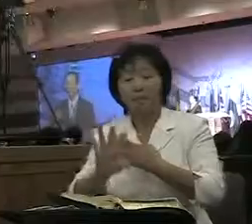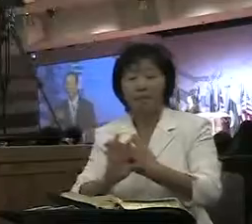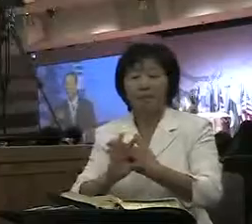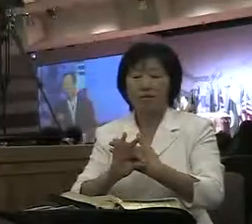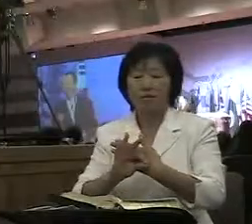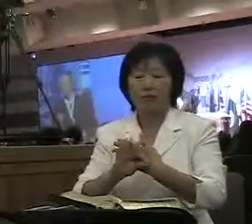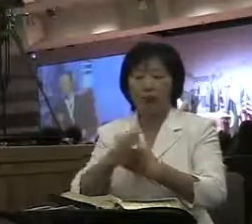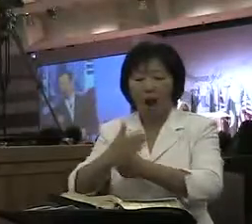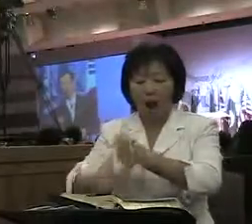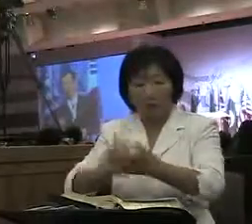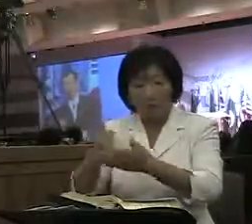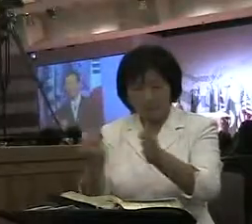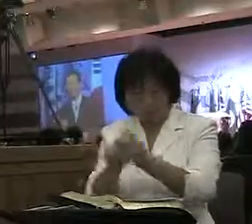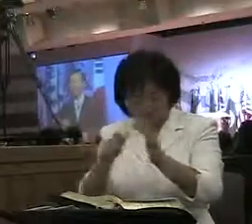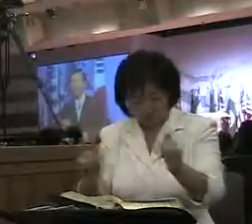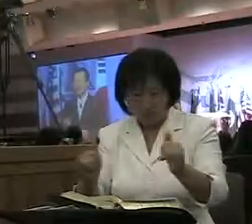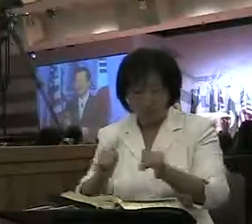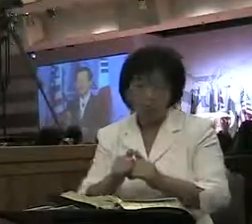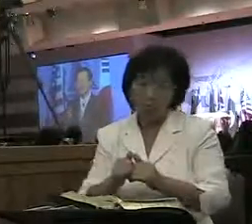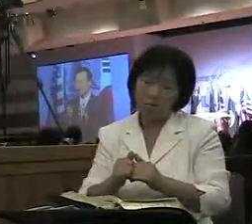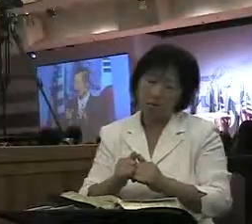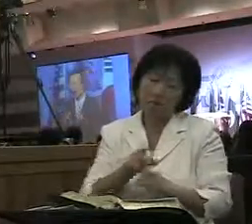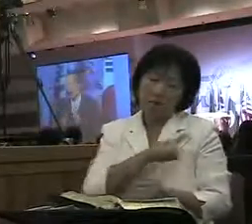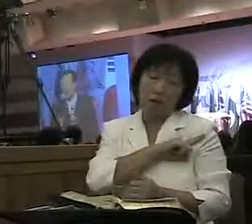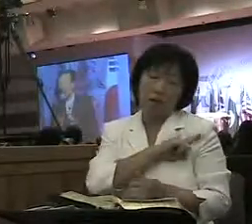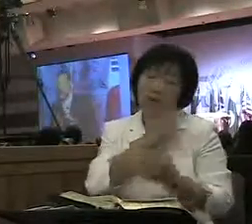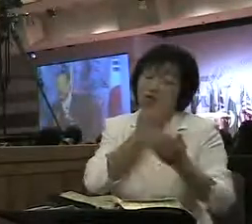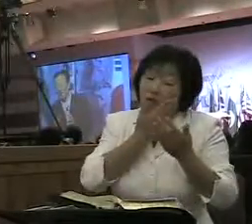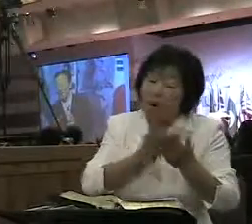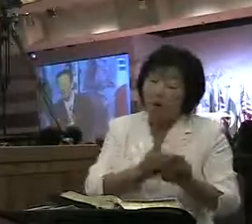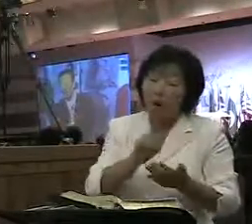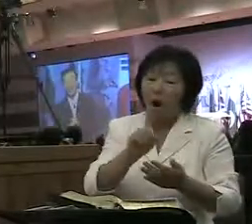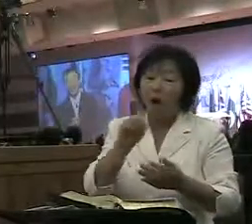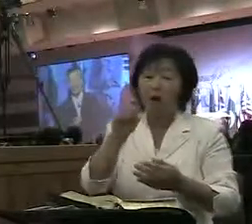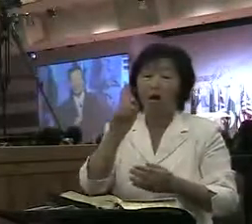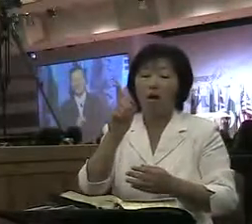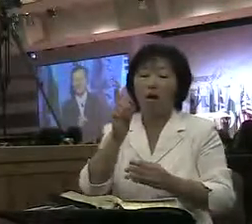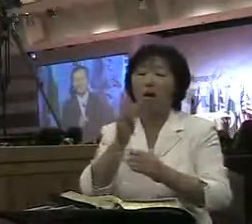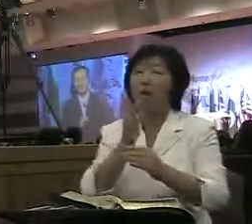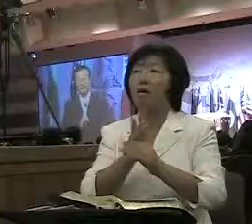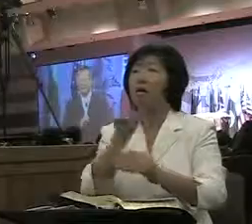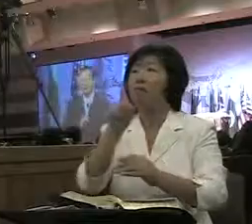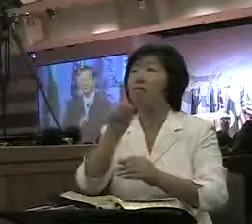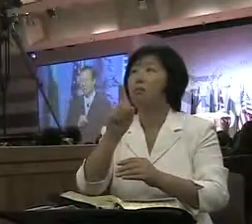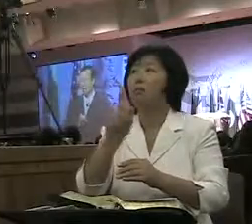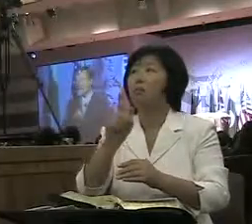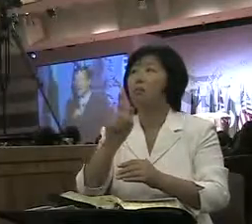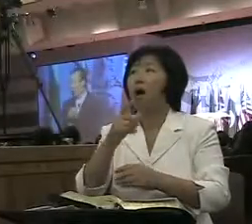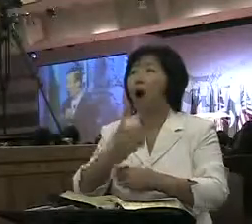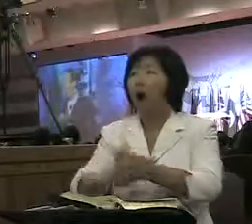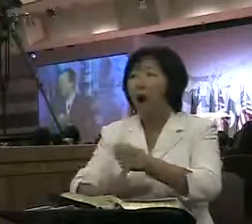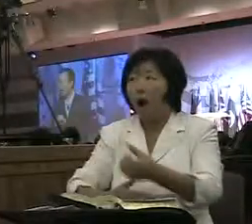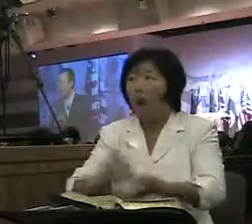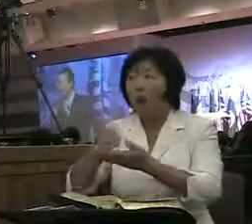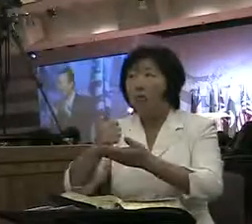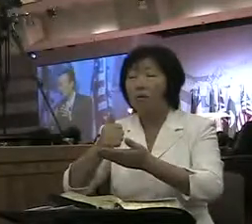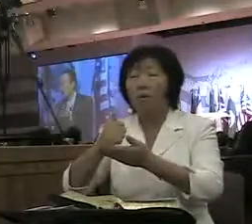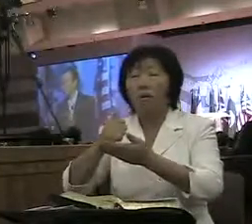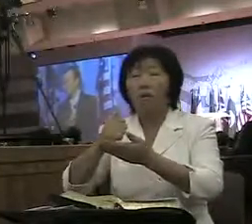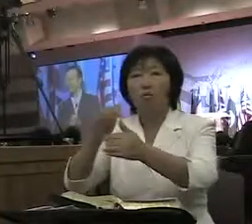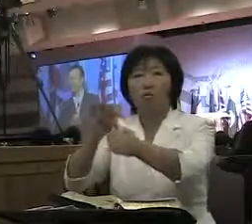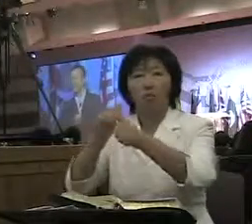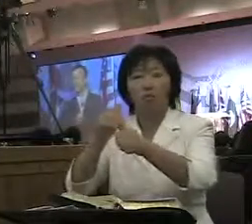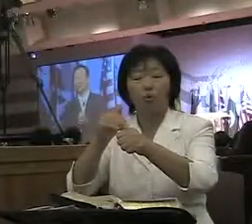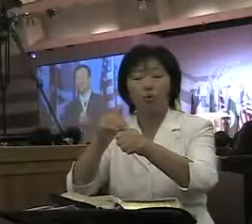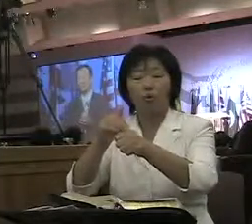그렇다면 우리 하나님을 믿는 사람들에게 가장 중요한 것 중에 하나가 무엇일까요? 그것은 하나님의 컬링을